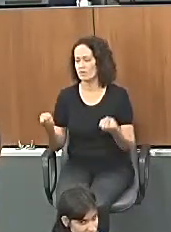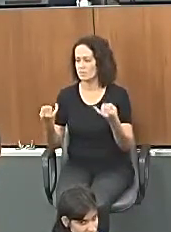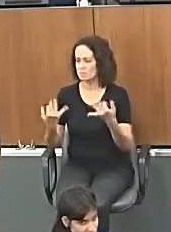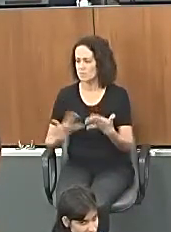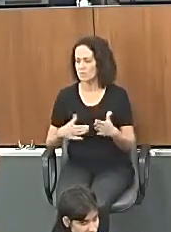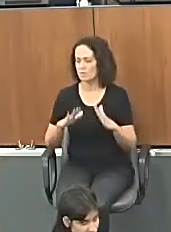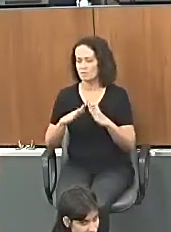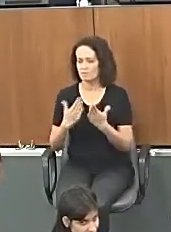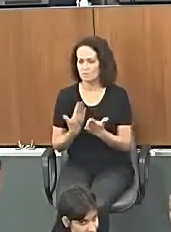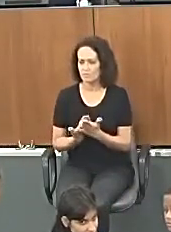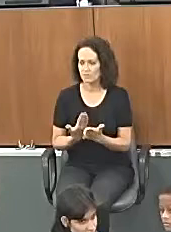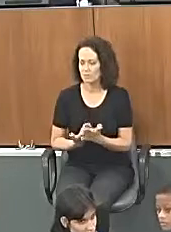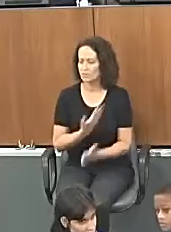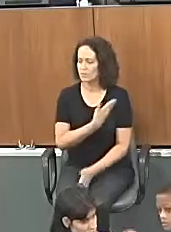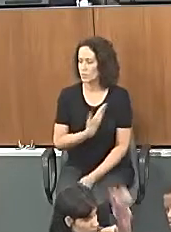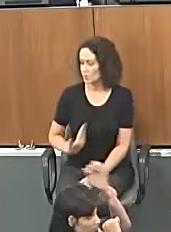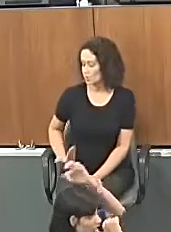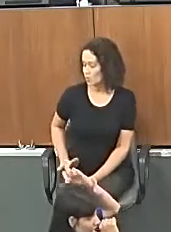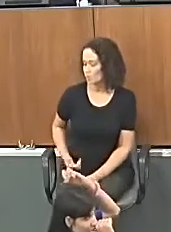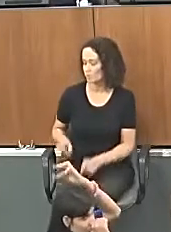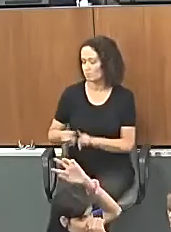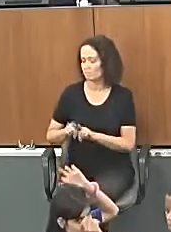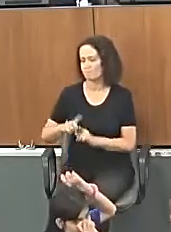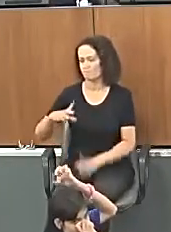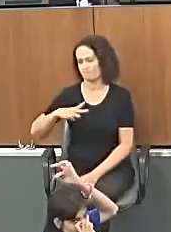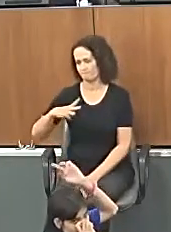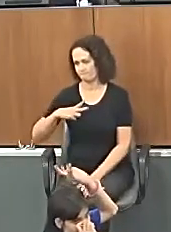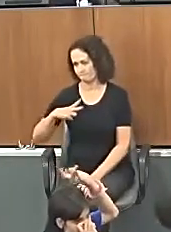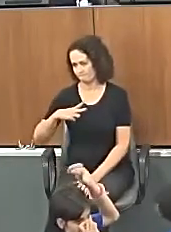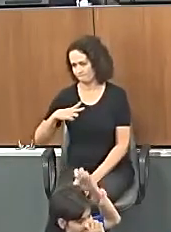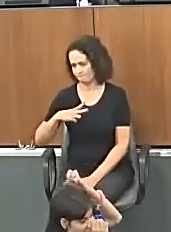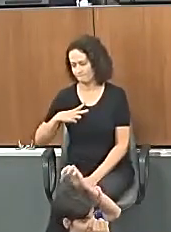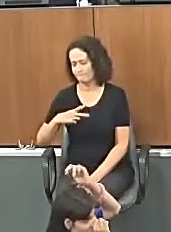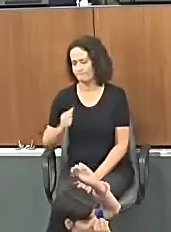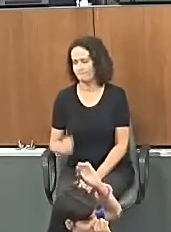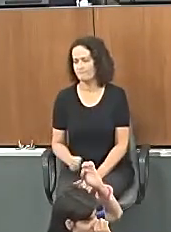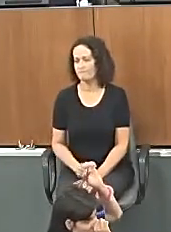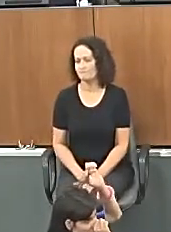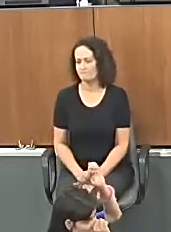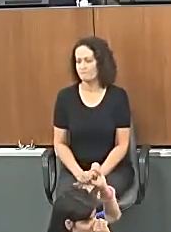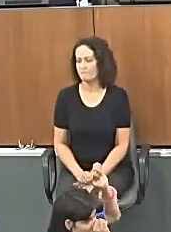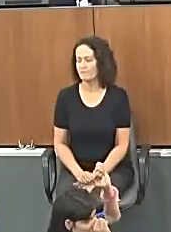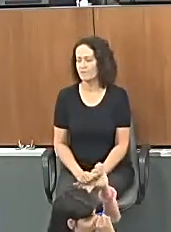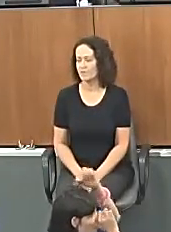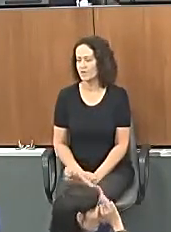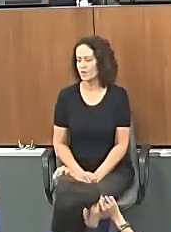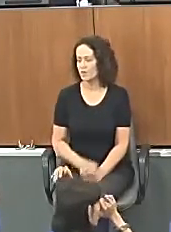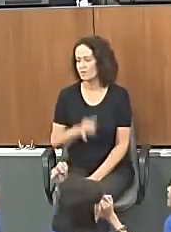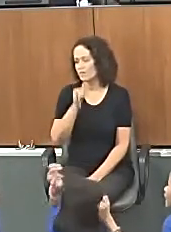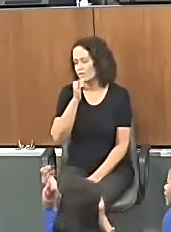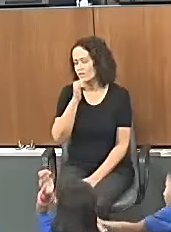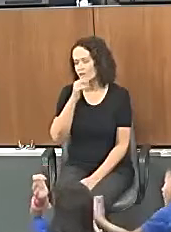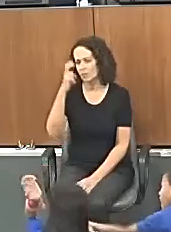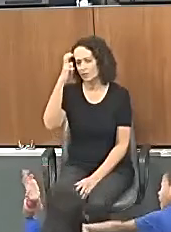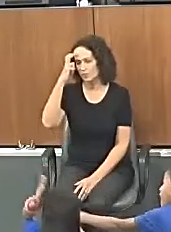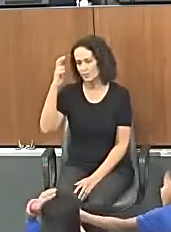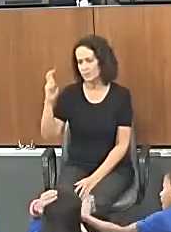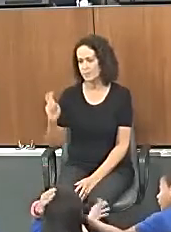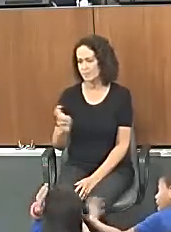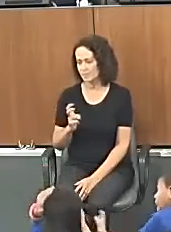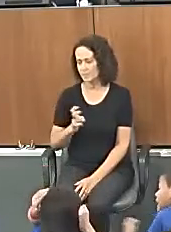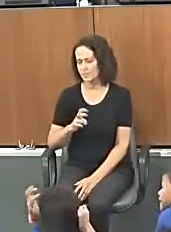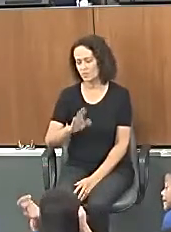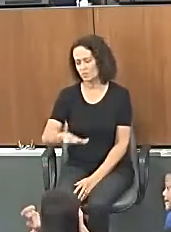também mas na rede pública é quanto os casos de uma deficiência intelectual por exemplo uma criança que